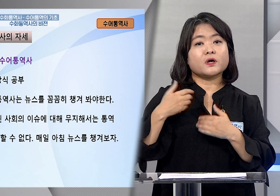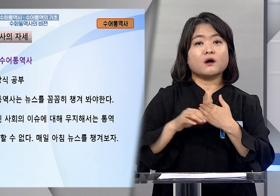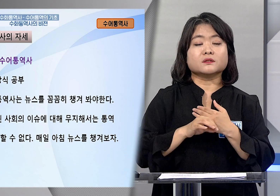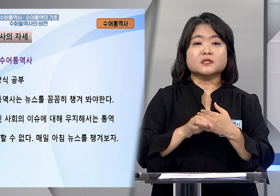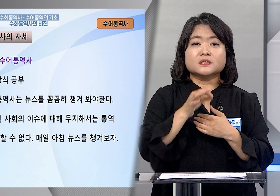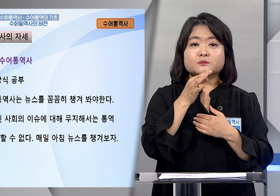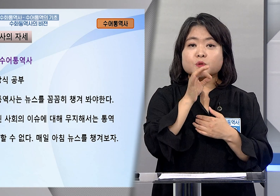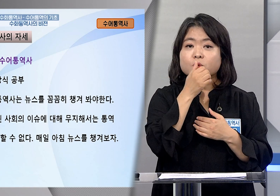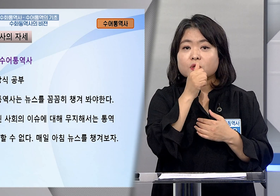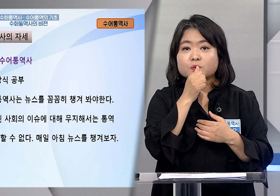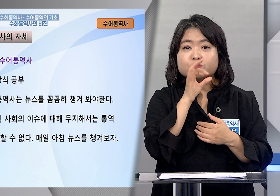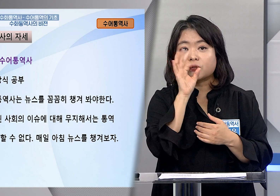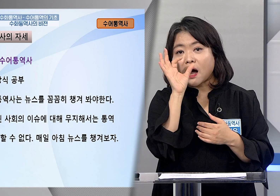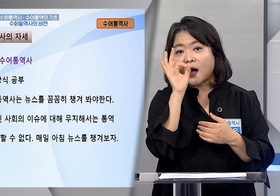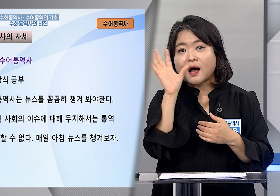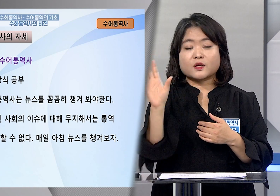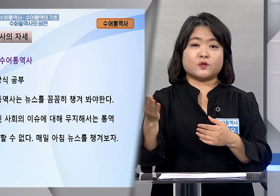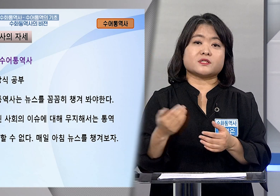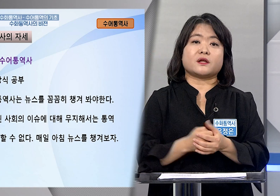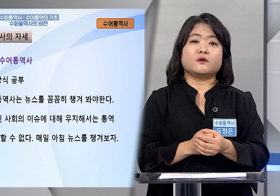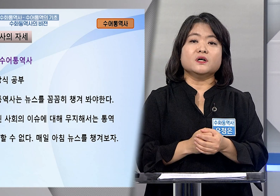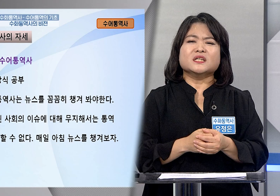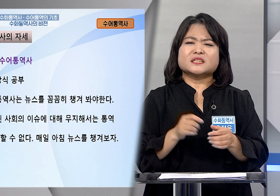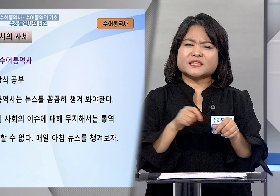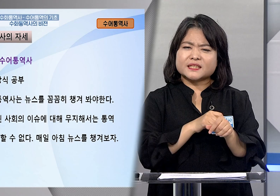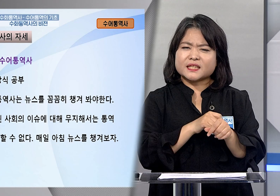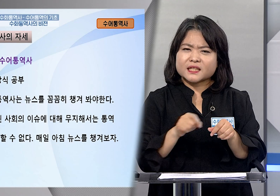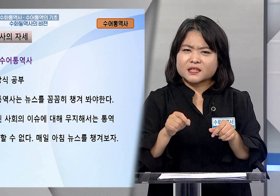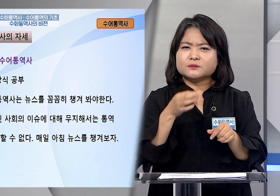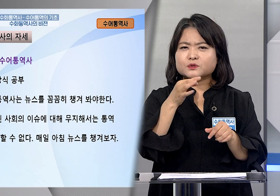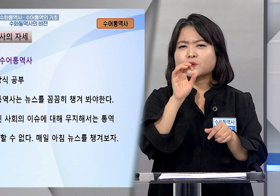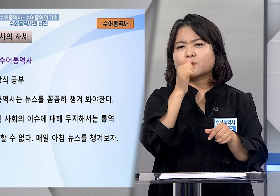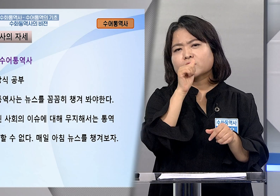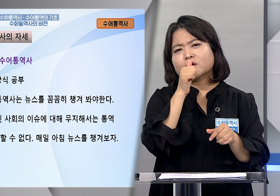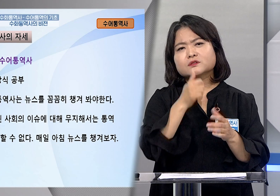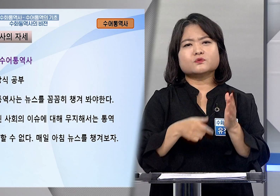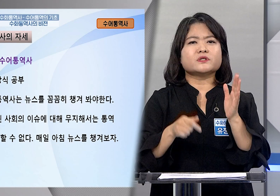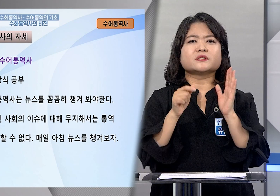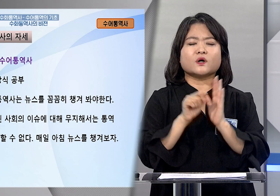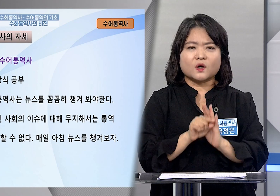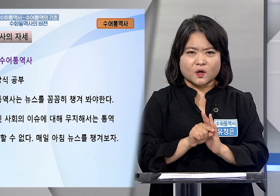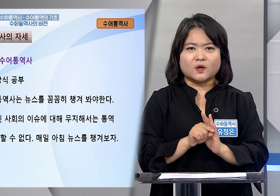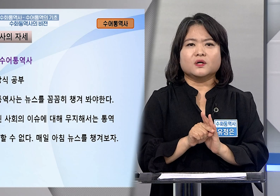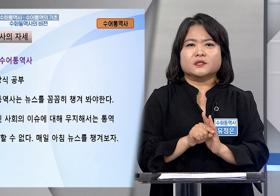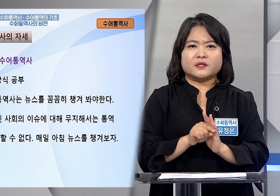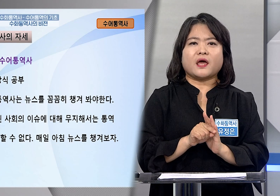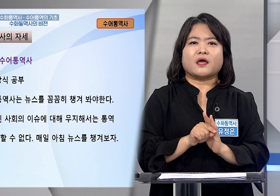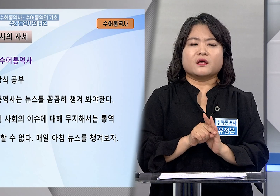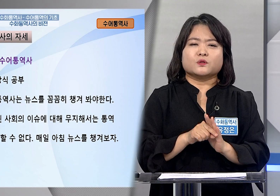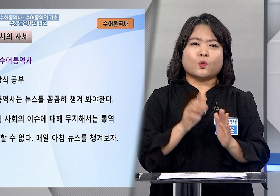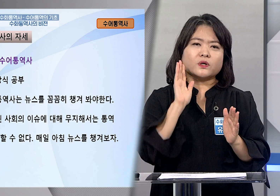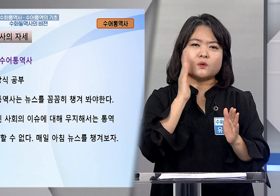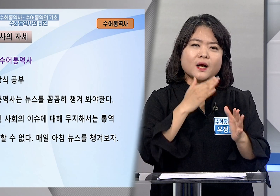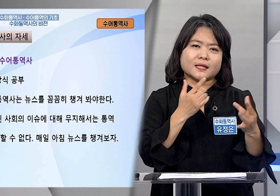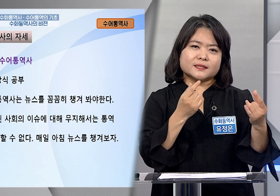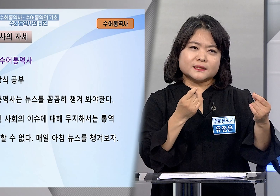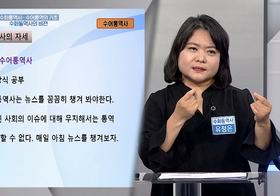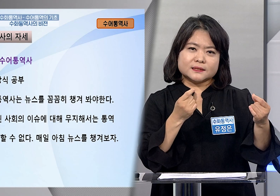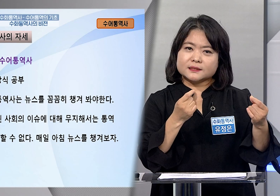모르면 음성 통역이 불가하게 되잖아요. 특히 음성 통역을 위해서 네, 농인과